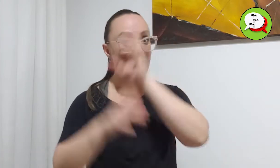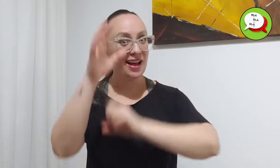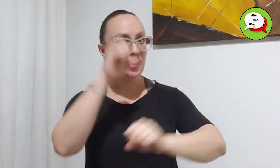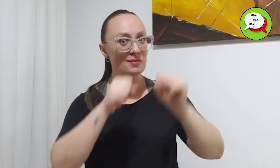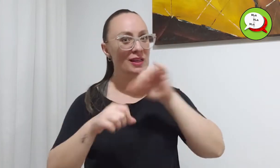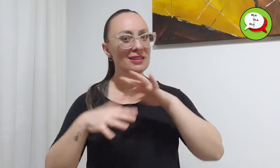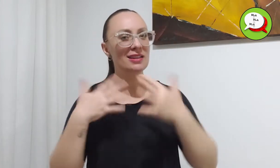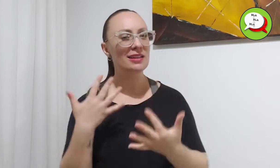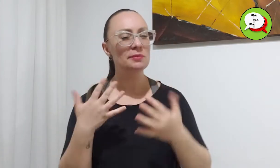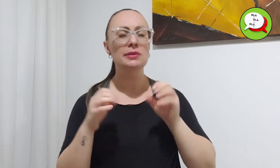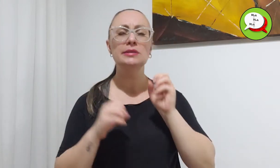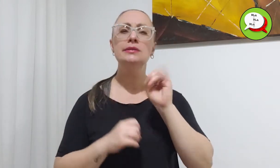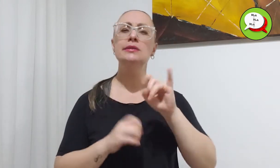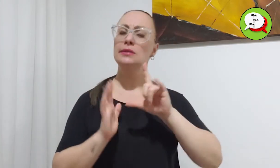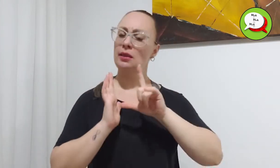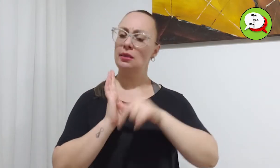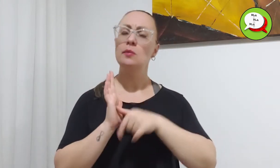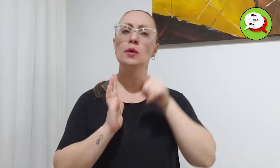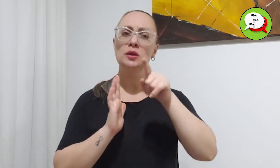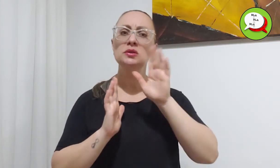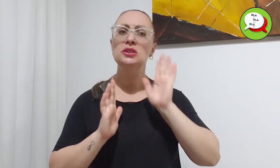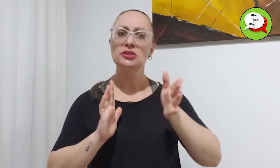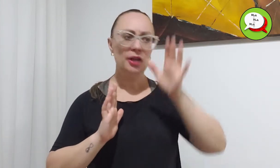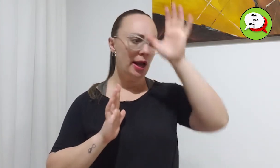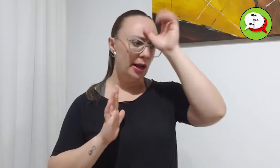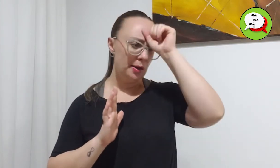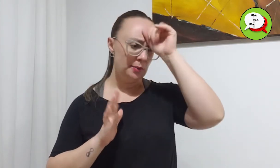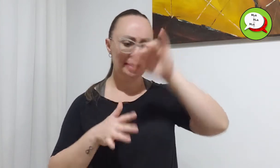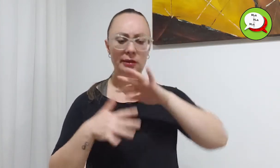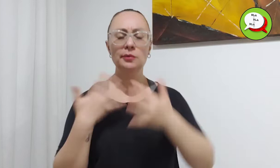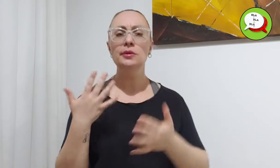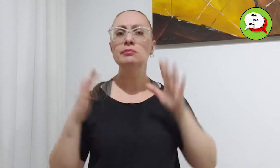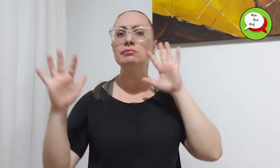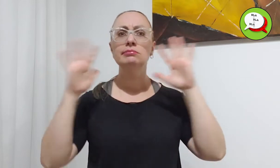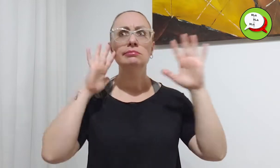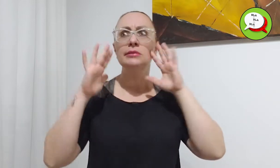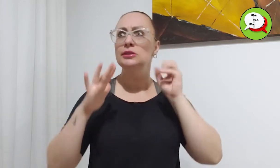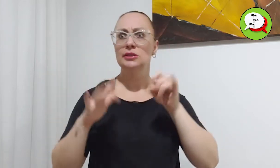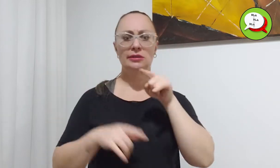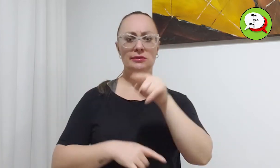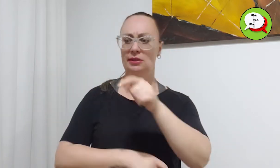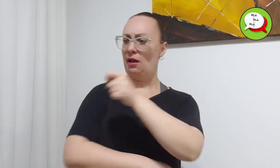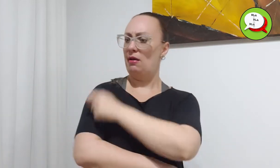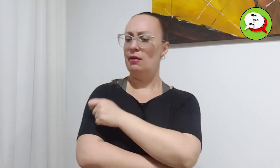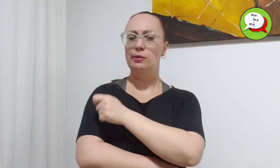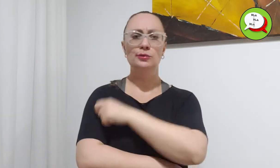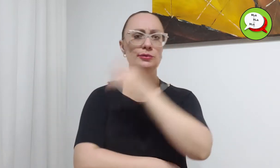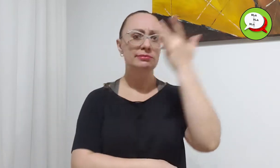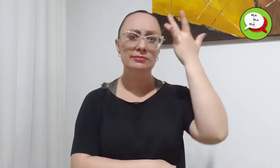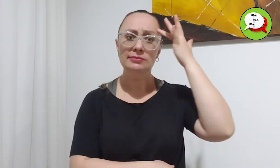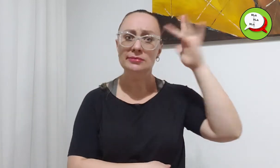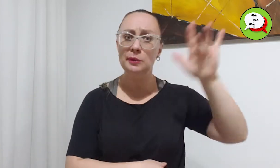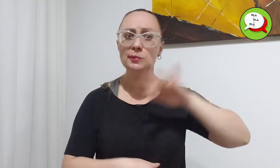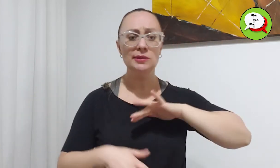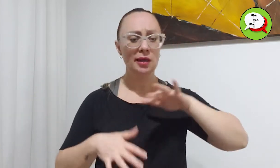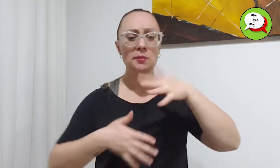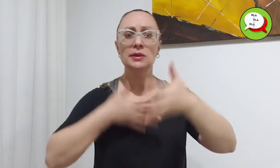Libras. Mas e se depois de você aprender Libras? Imagina se o aluno não souber a língua de sinais, o